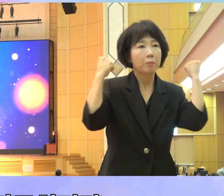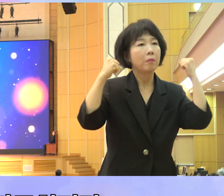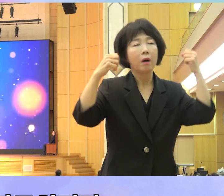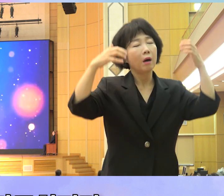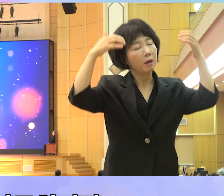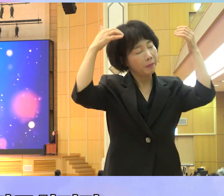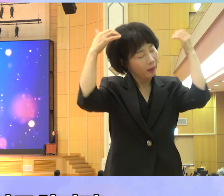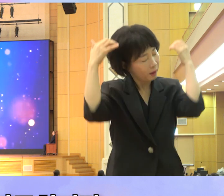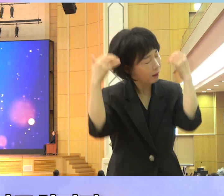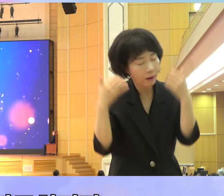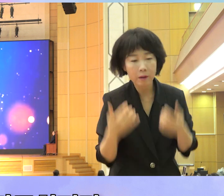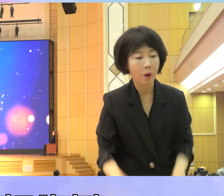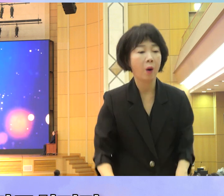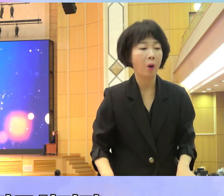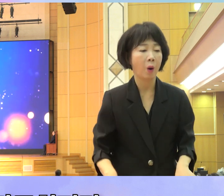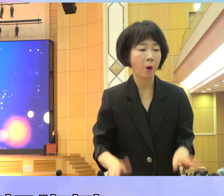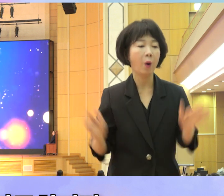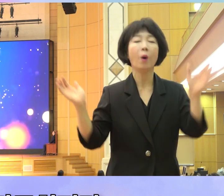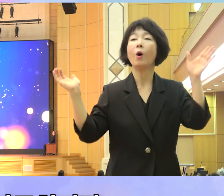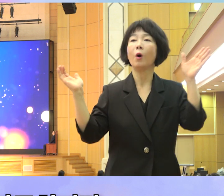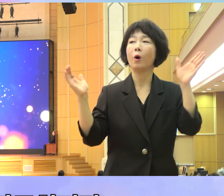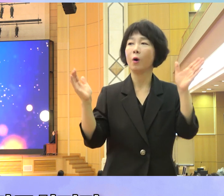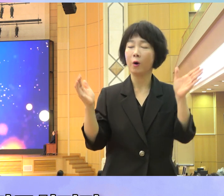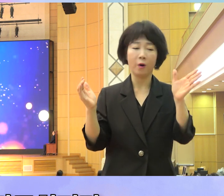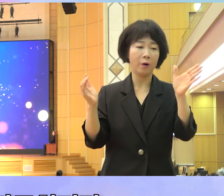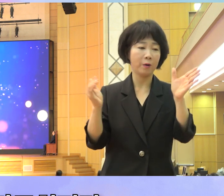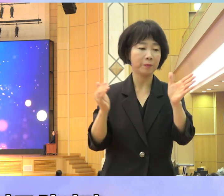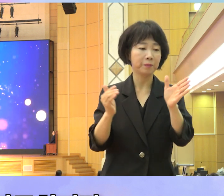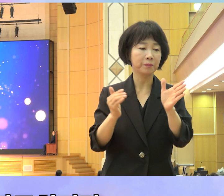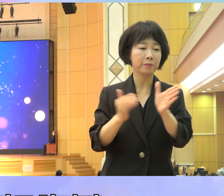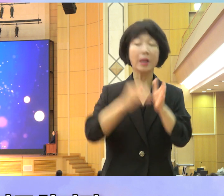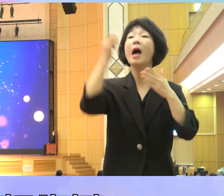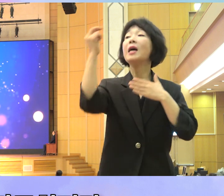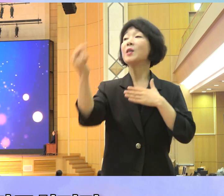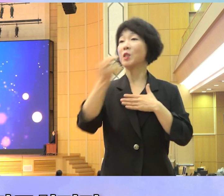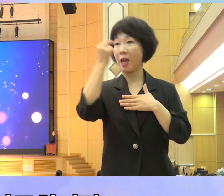죽음까지도 힘을 잃고